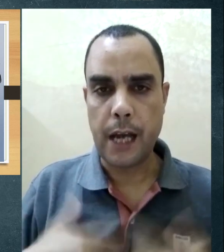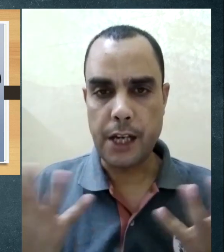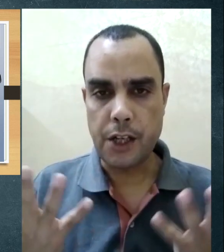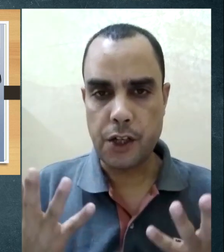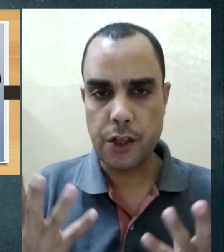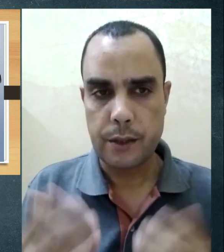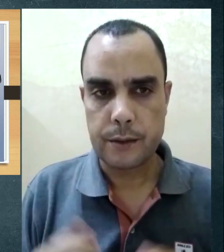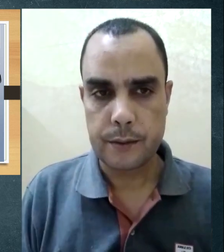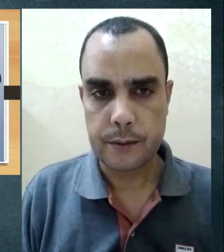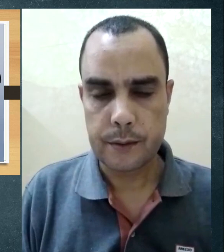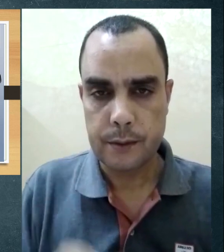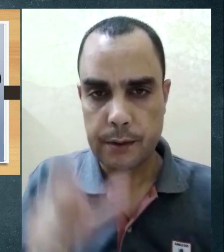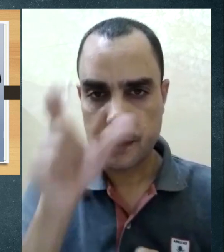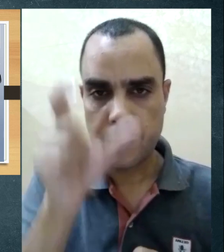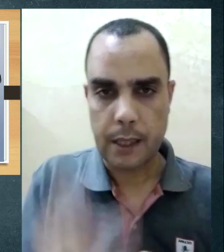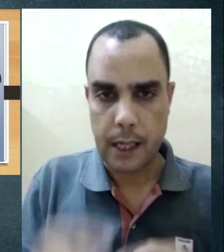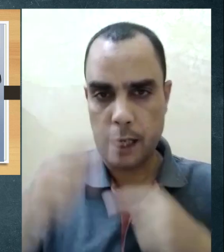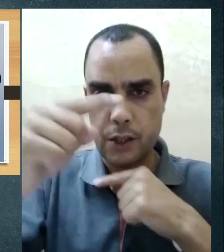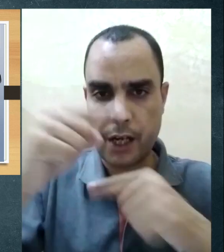يعيش